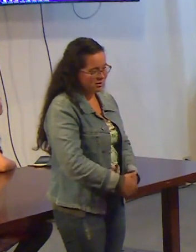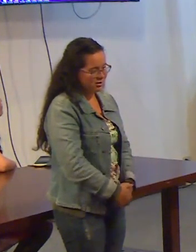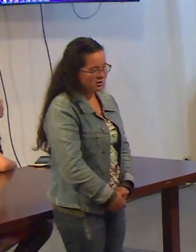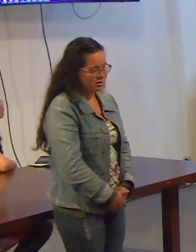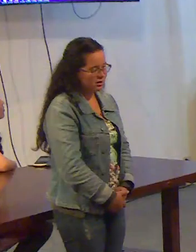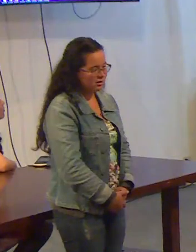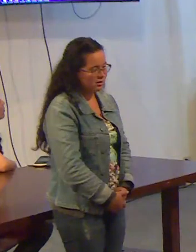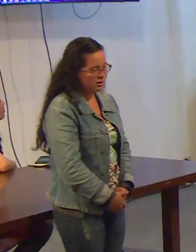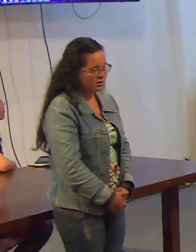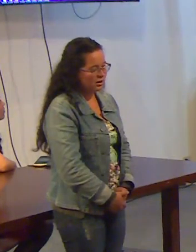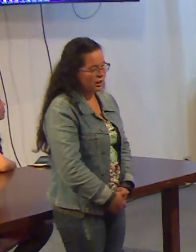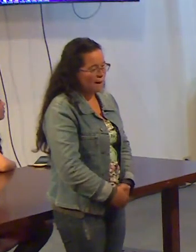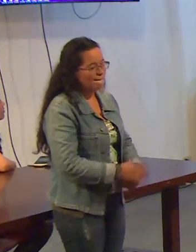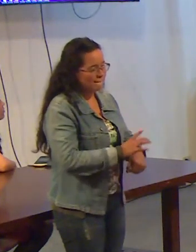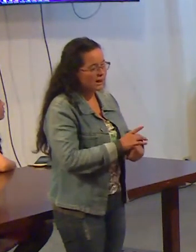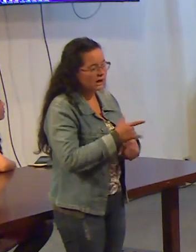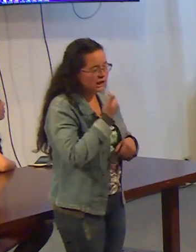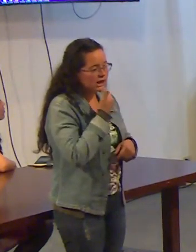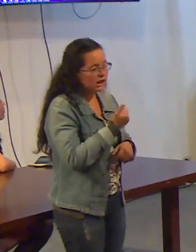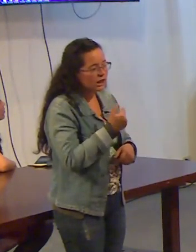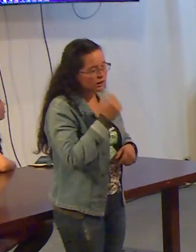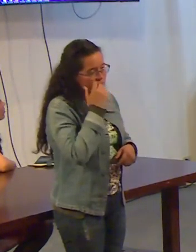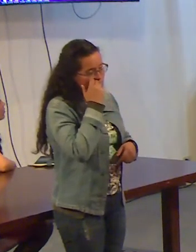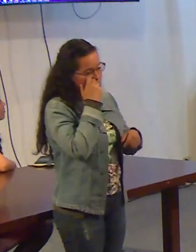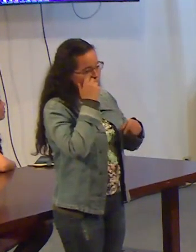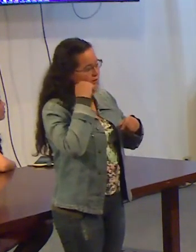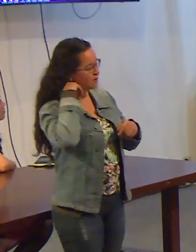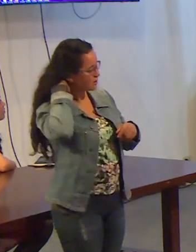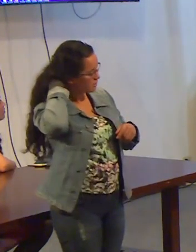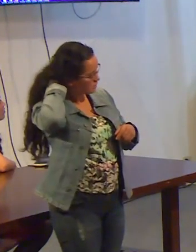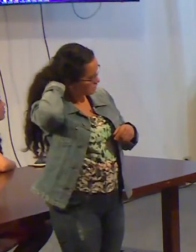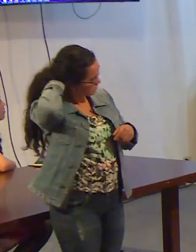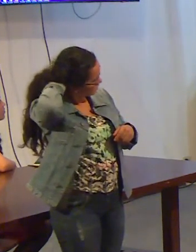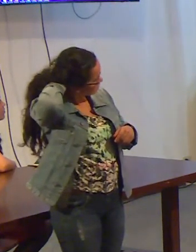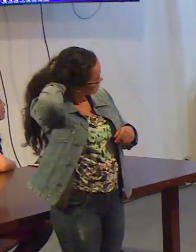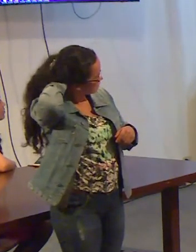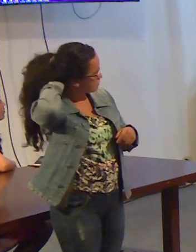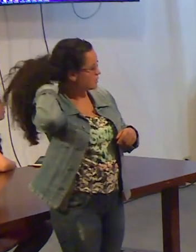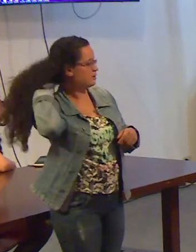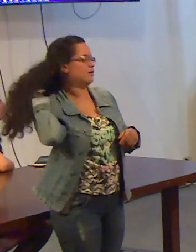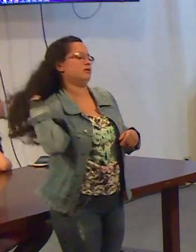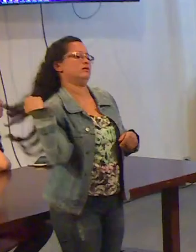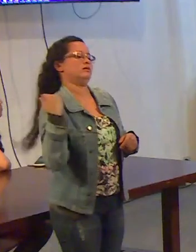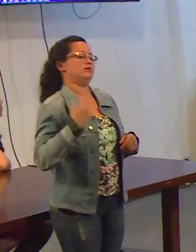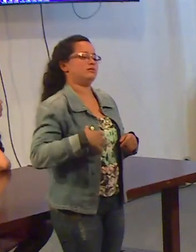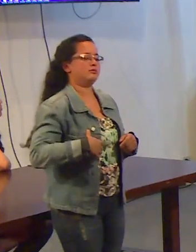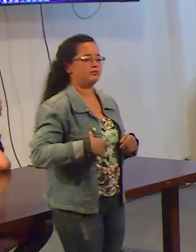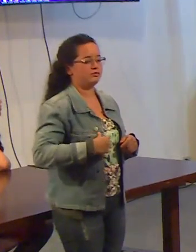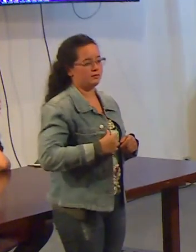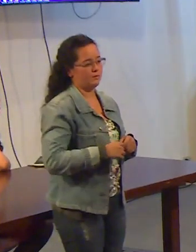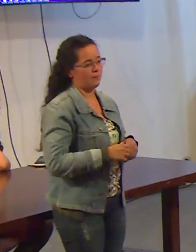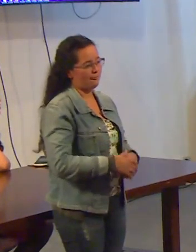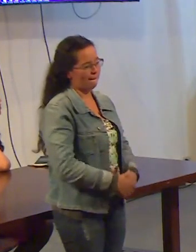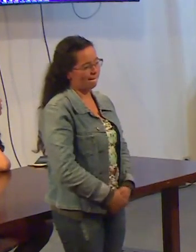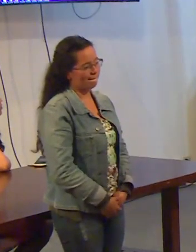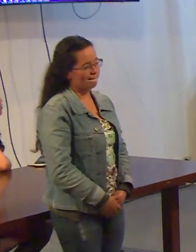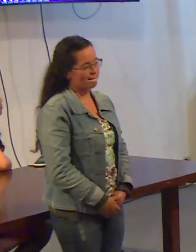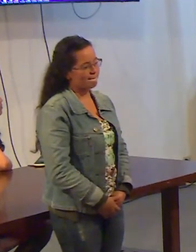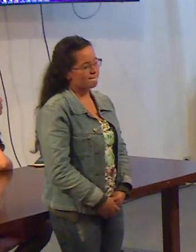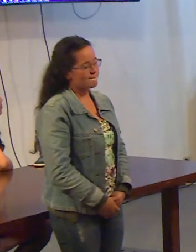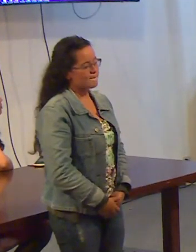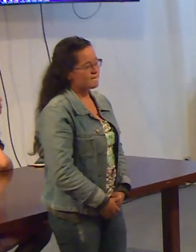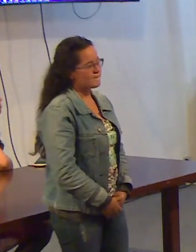la discapacidad para que sea perfecta a lo que nosotros creemos que son. Y pues en el otro lado sí lo conservaron, a pesar de